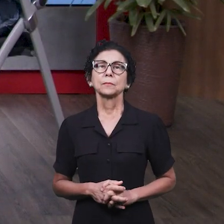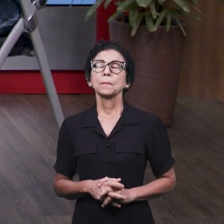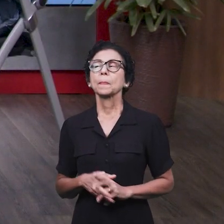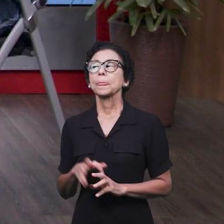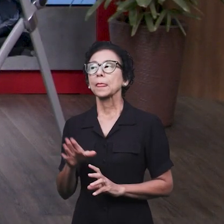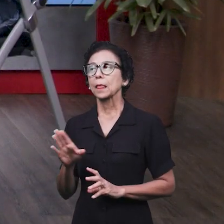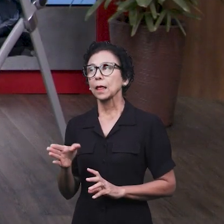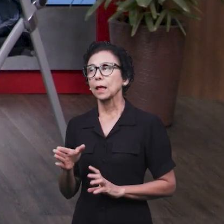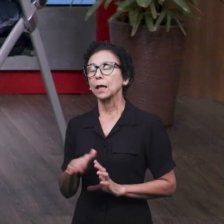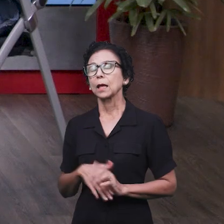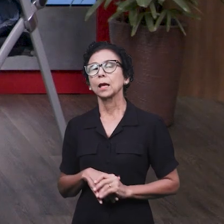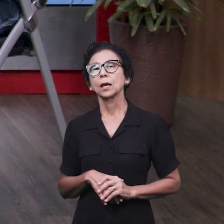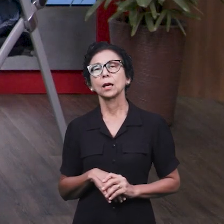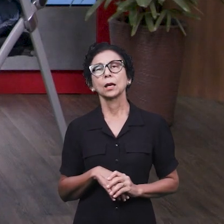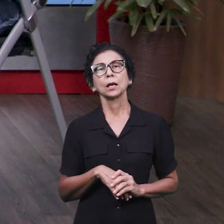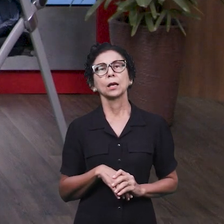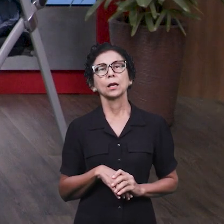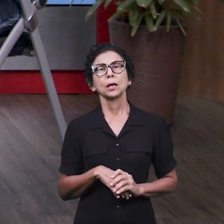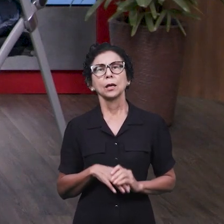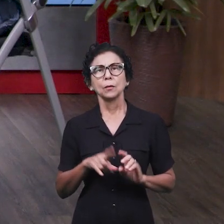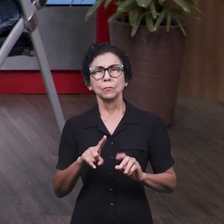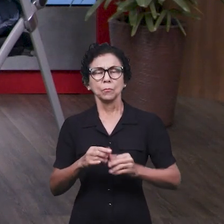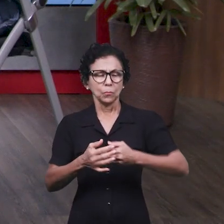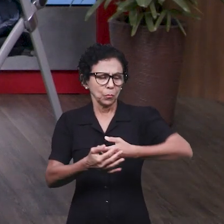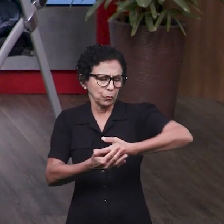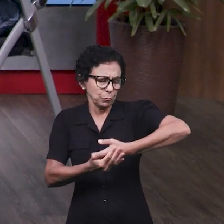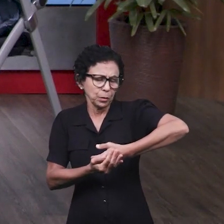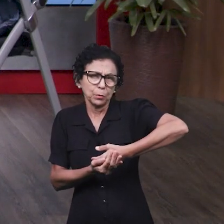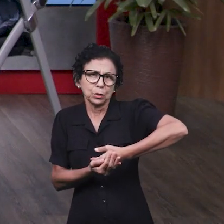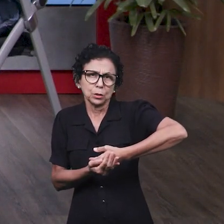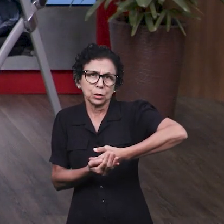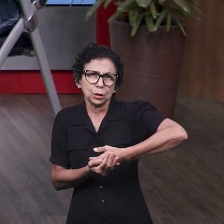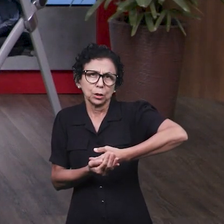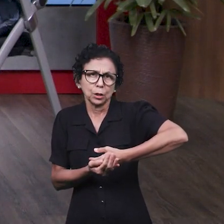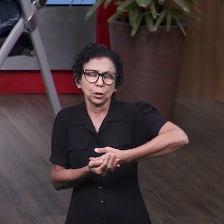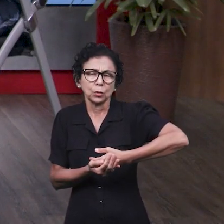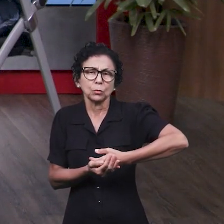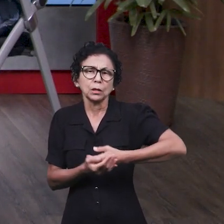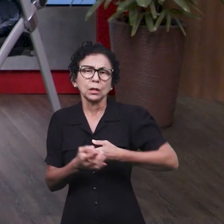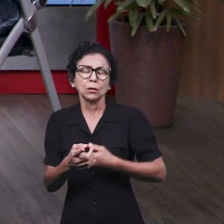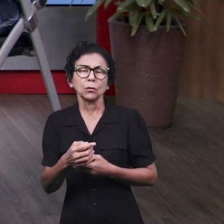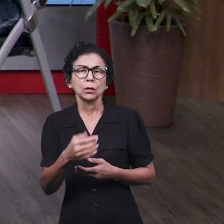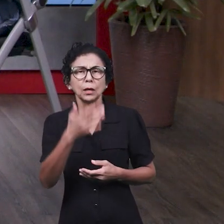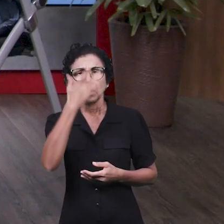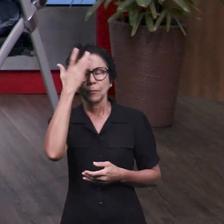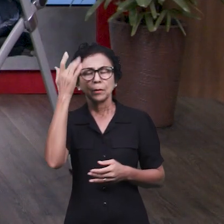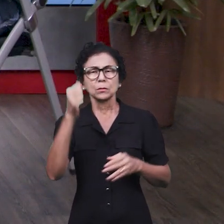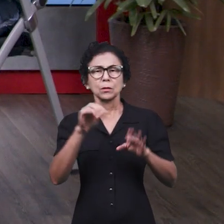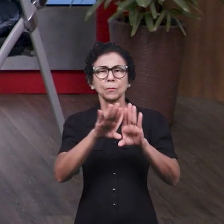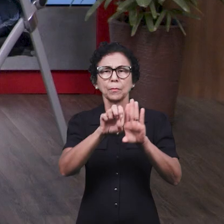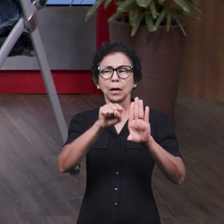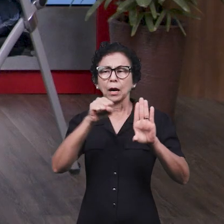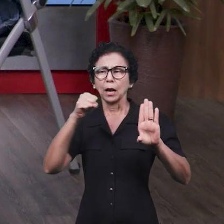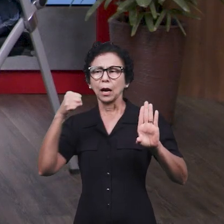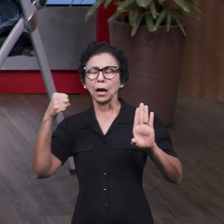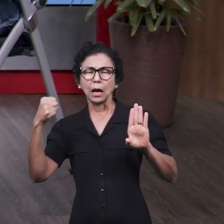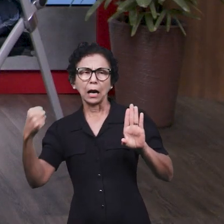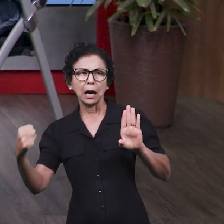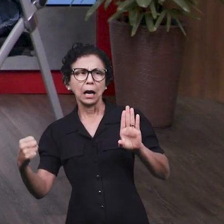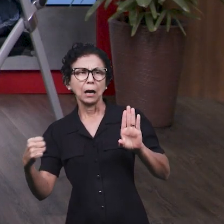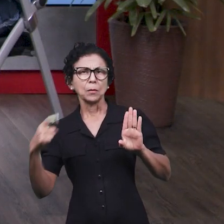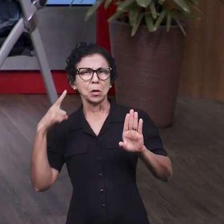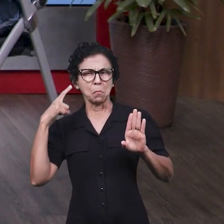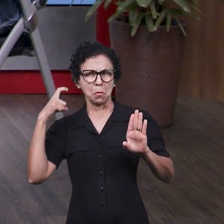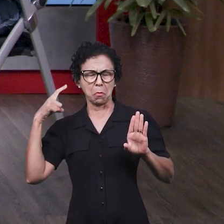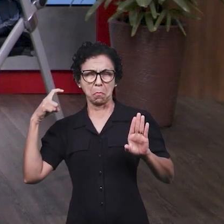bebê, mesmo que ainda é pequenininho, ao abrir de uma porta, alguém falou muito alto, passou um som muito alto, algum